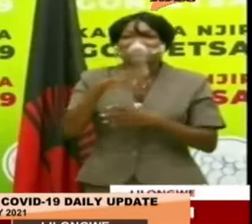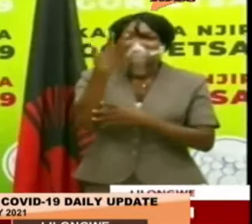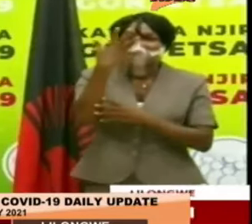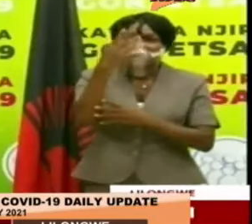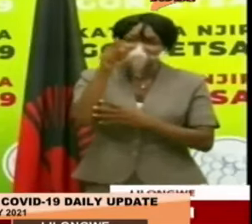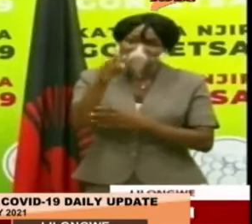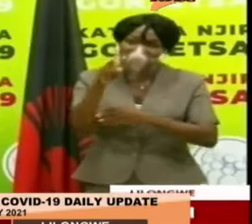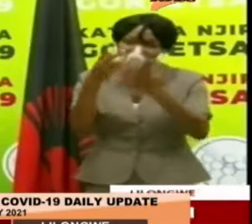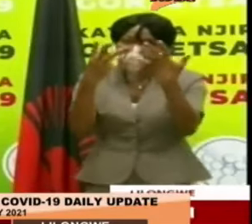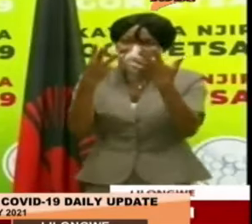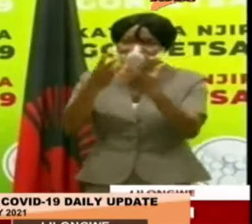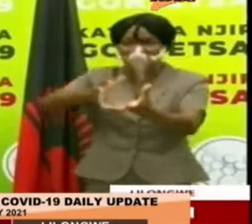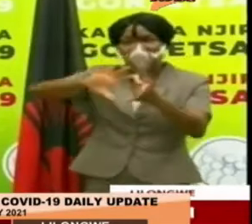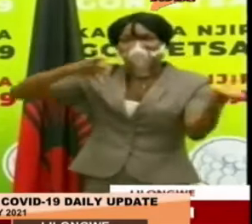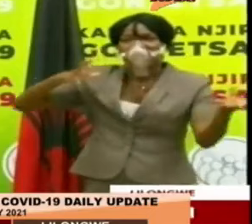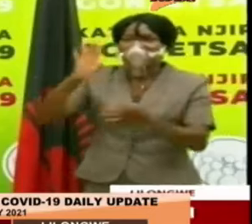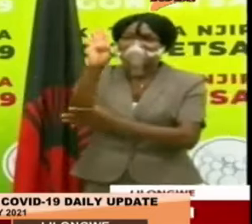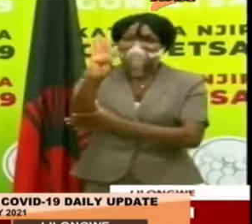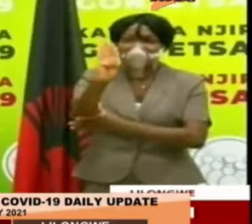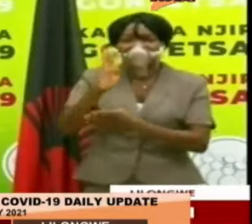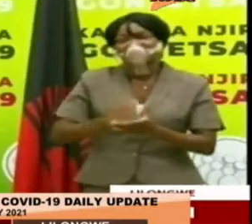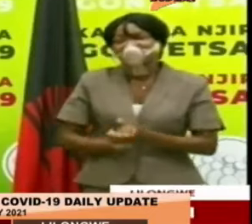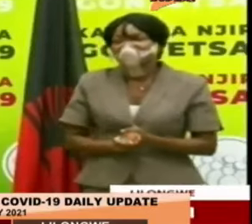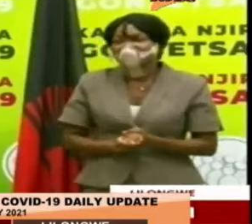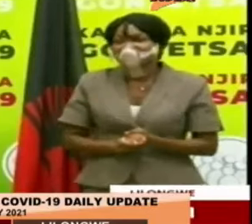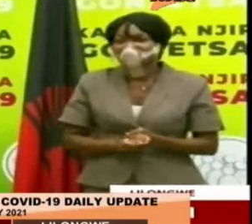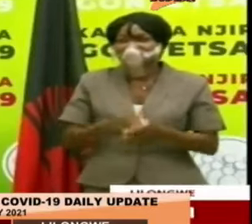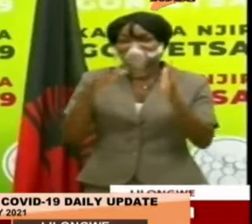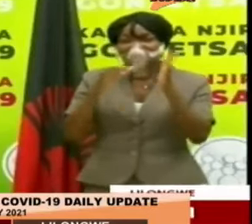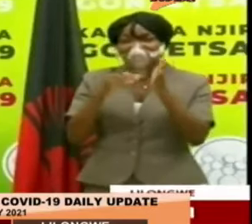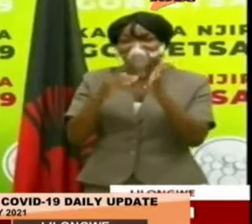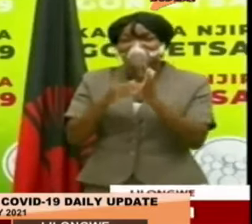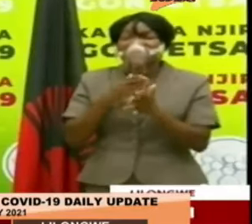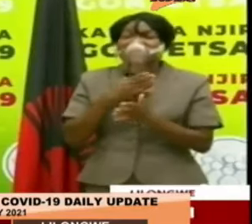billion ndingonena lathuso pano kuti ndalama za